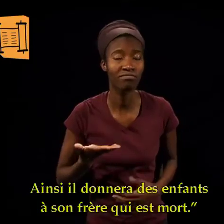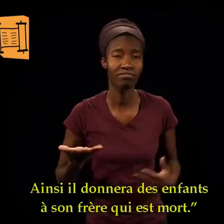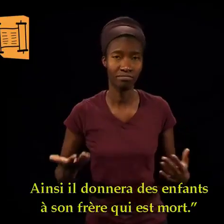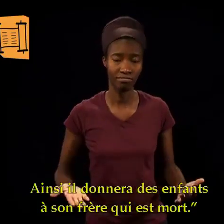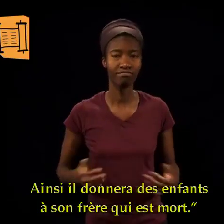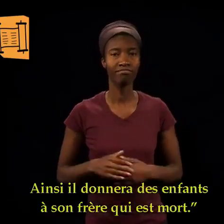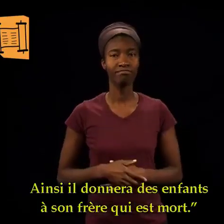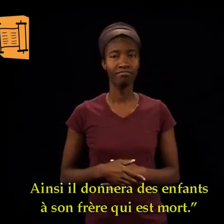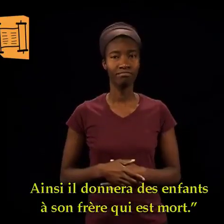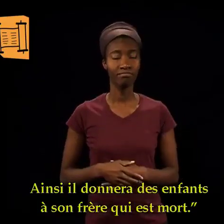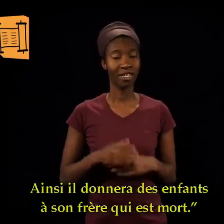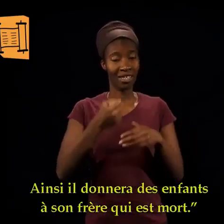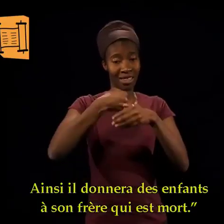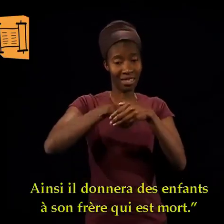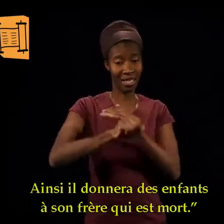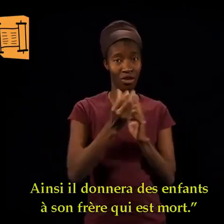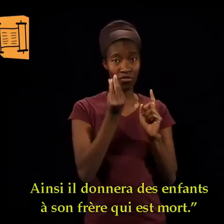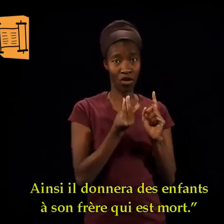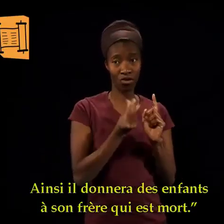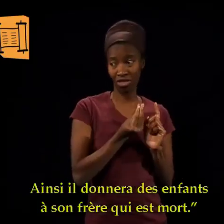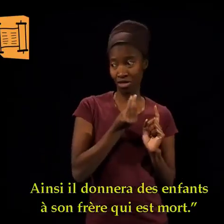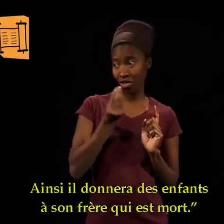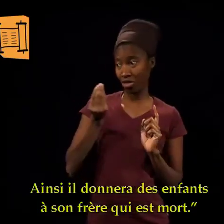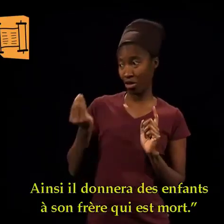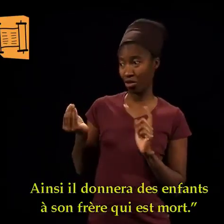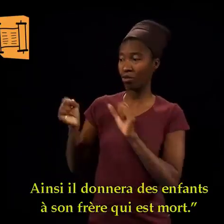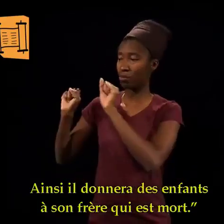Ainsi, il donnera des enfants à son frère qui est mort.